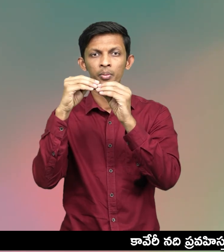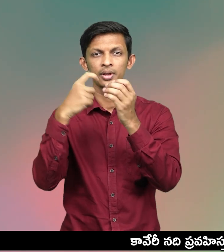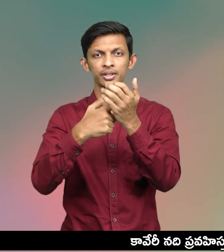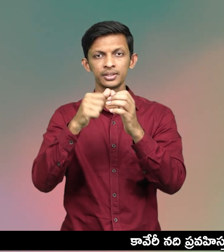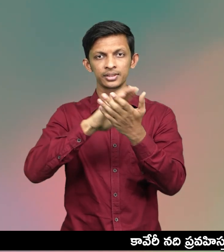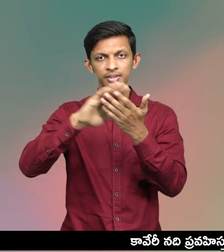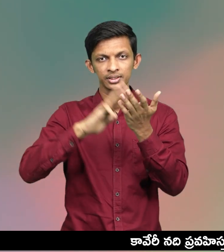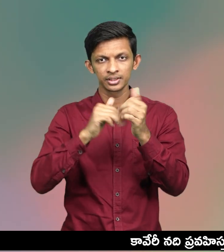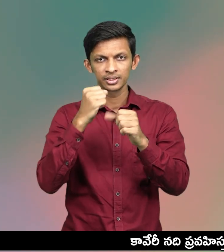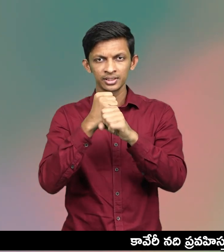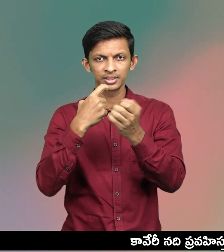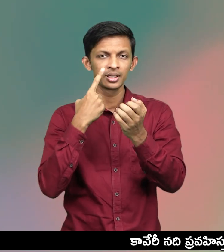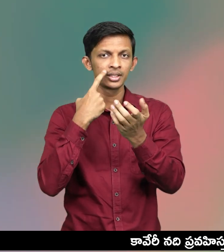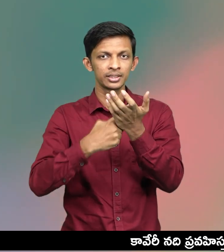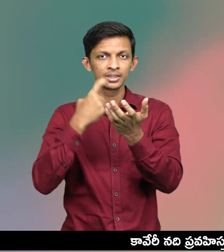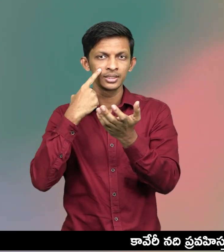బ్రహ్మగిరి పశ్చిమ కనుమల శ్రేణి.